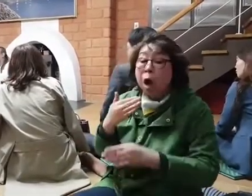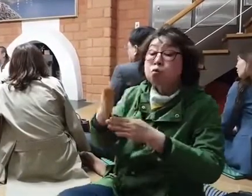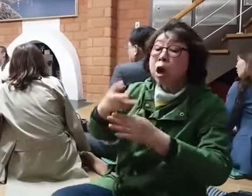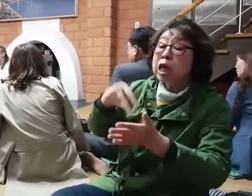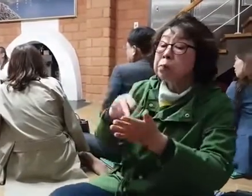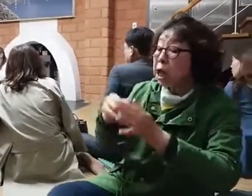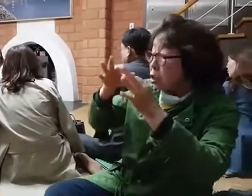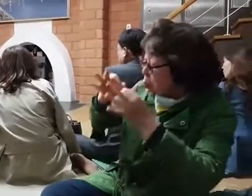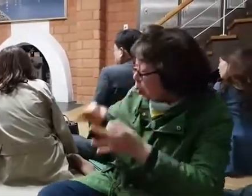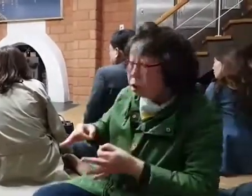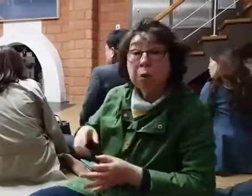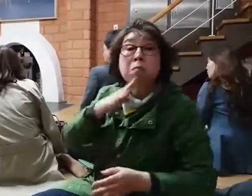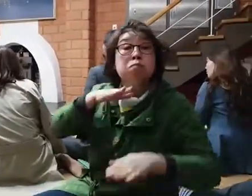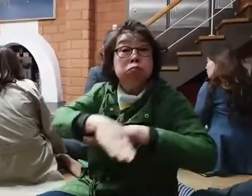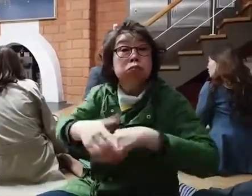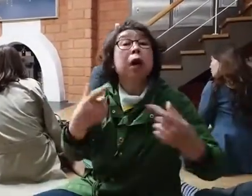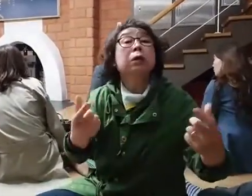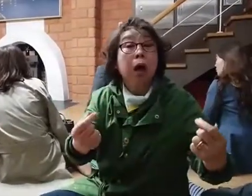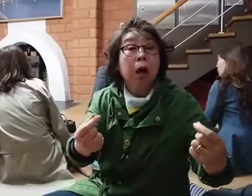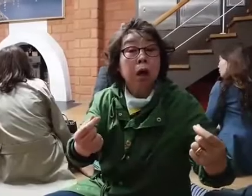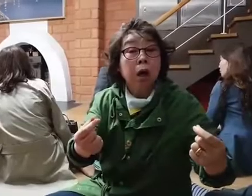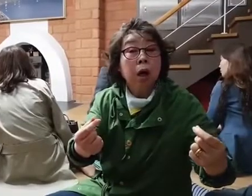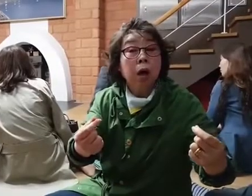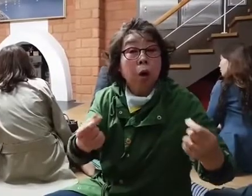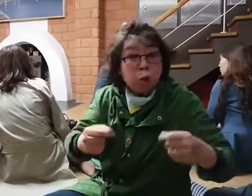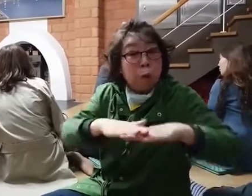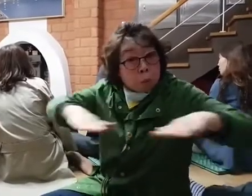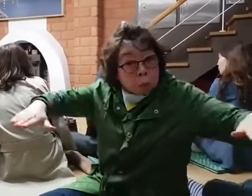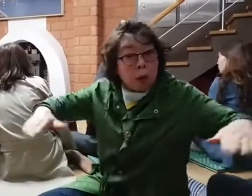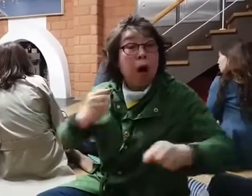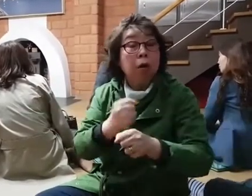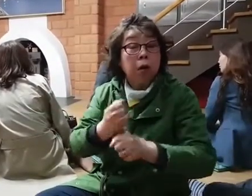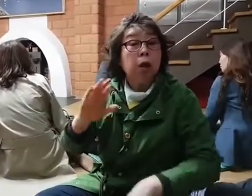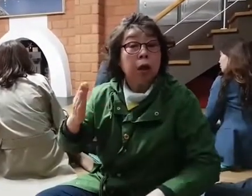안에서 요 안에서 쳐다보면 이렇게 해야만 지금 팽정을 만들어내거든요.